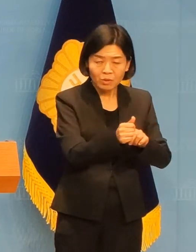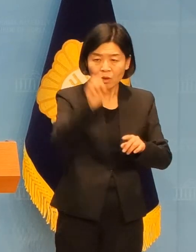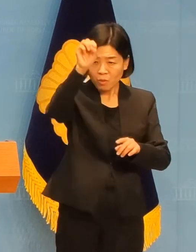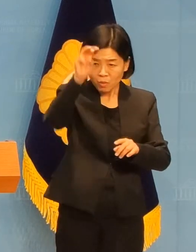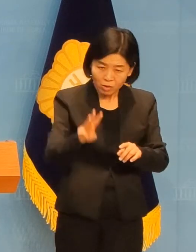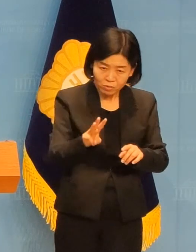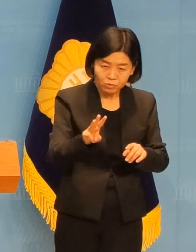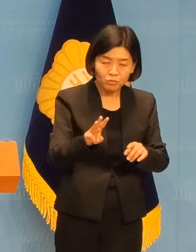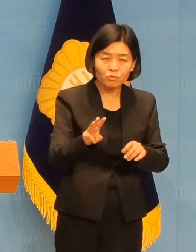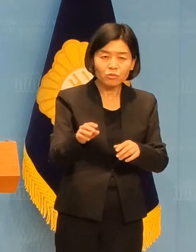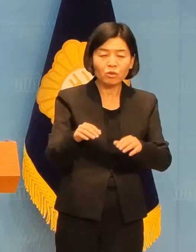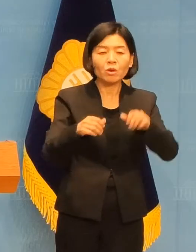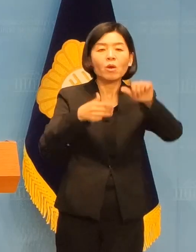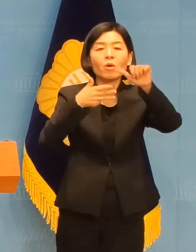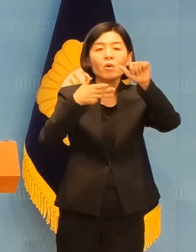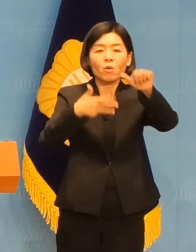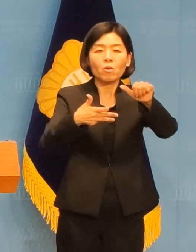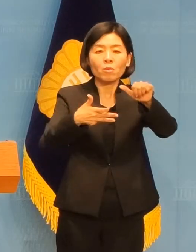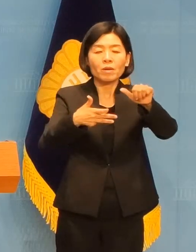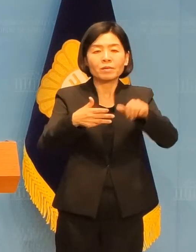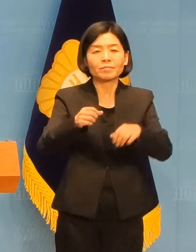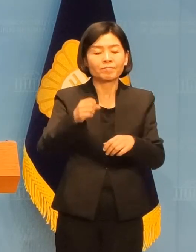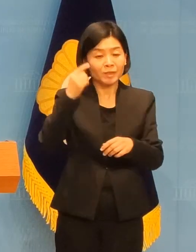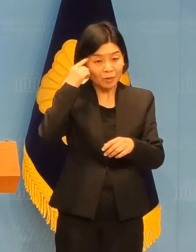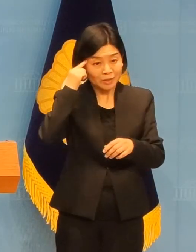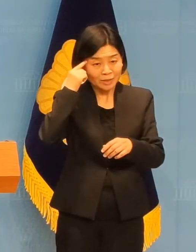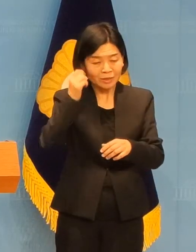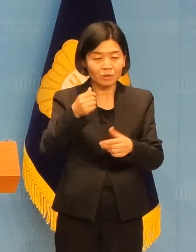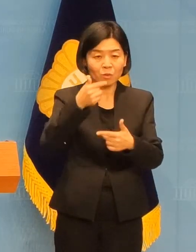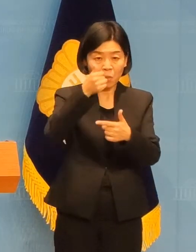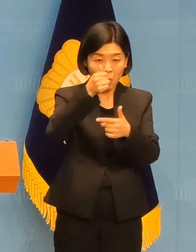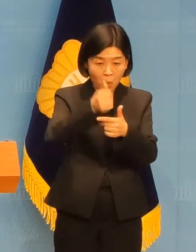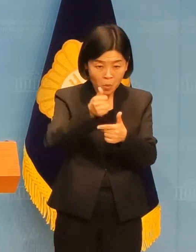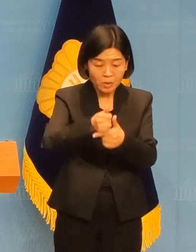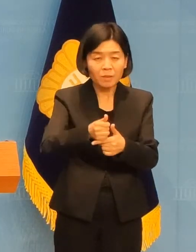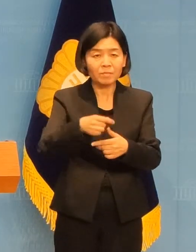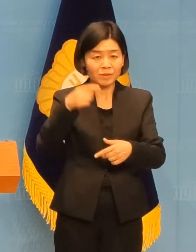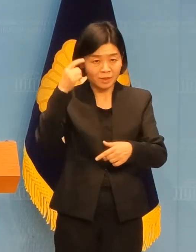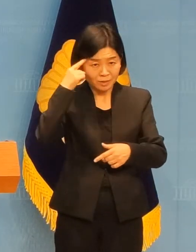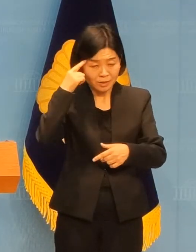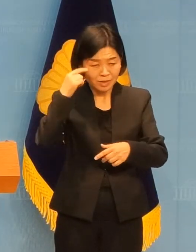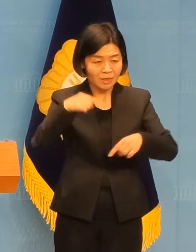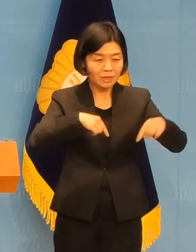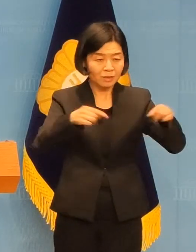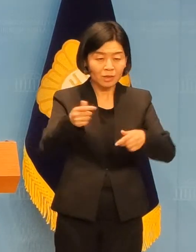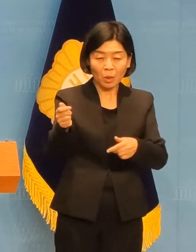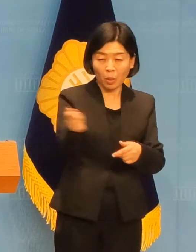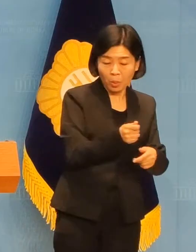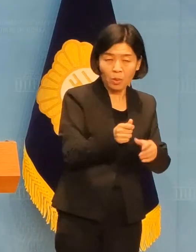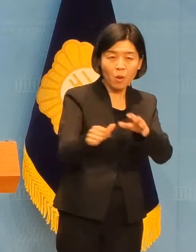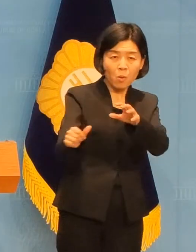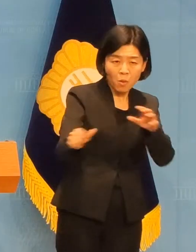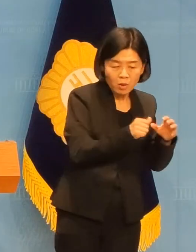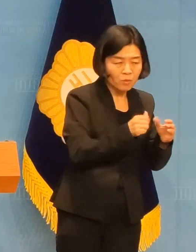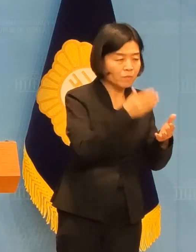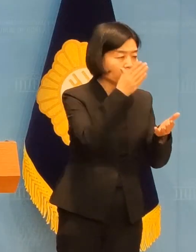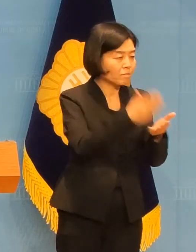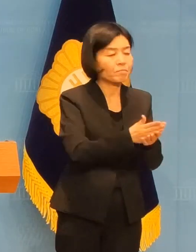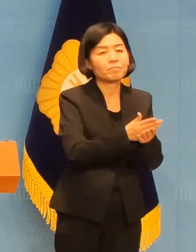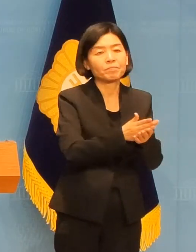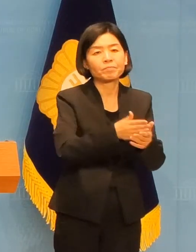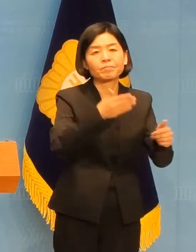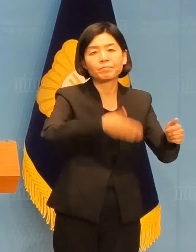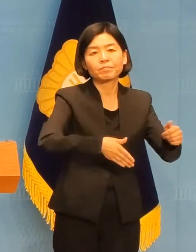광주를, 5.18을, 호남을 정치적 도구로 이용하지 마십시오.